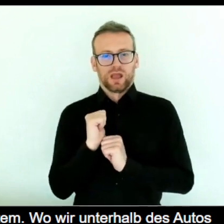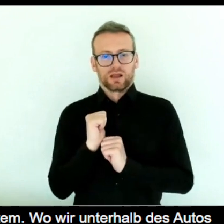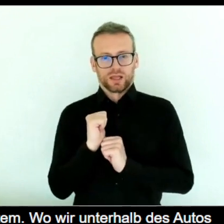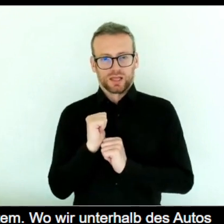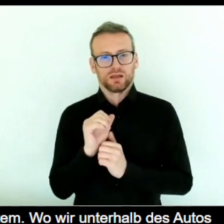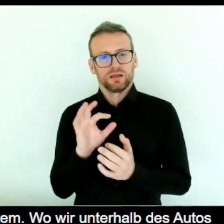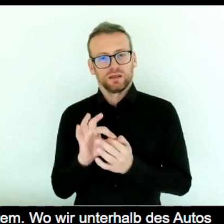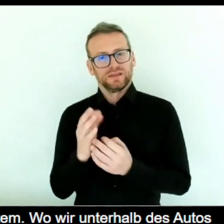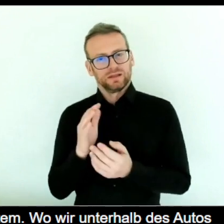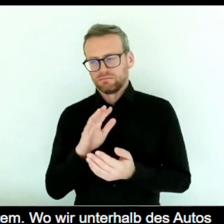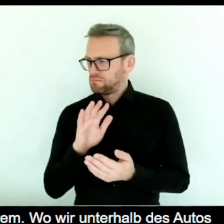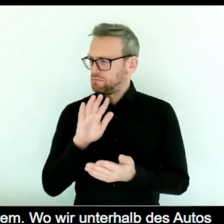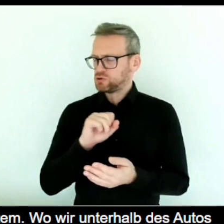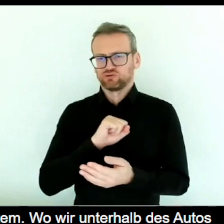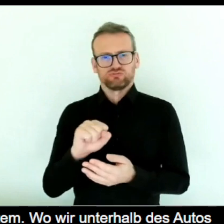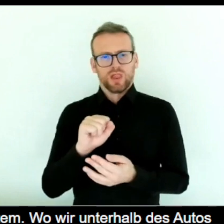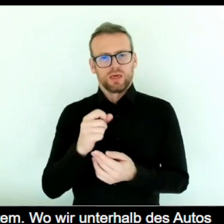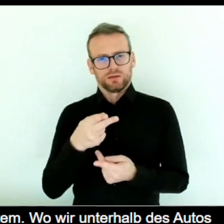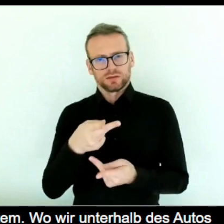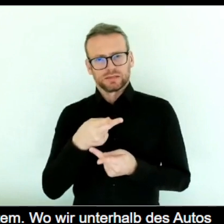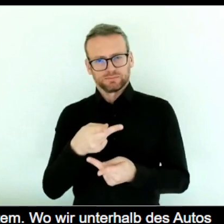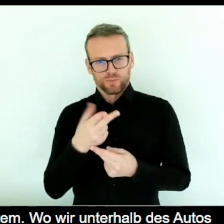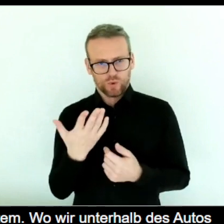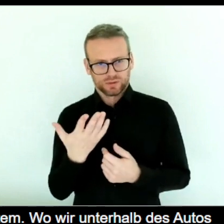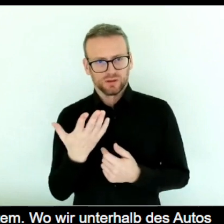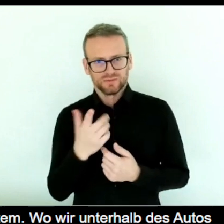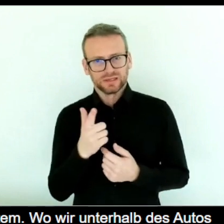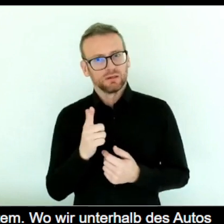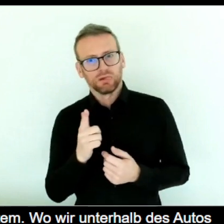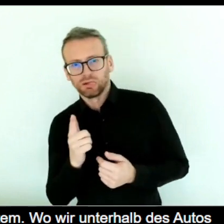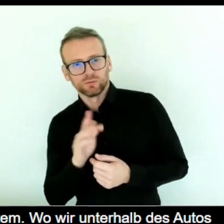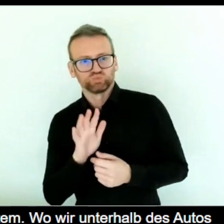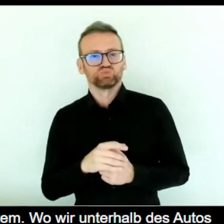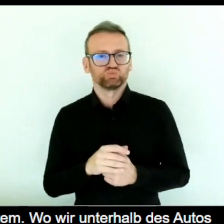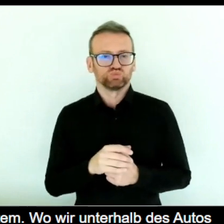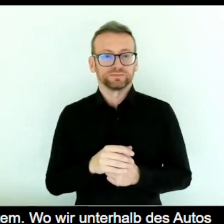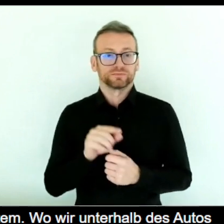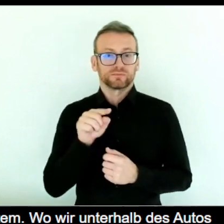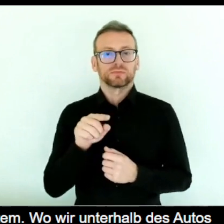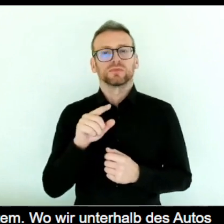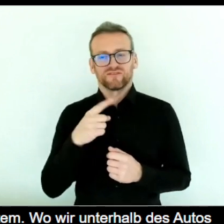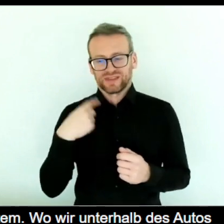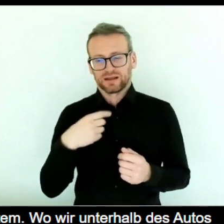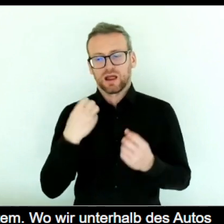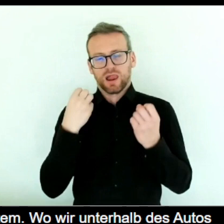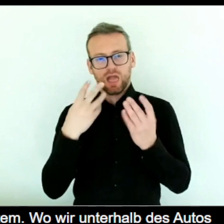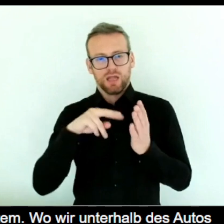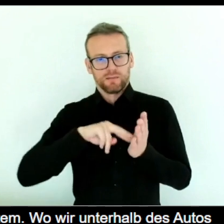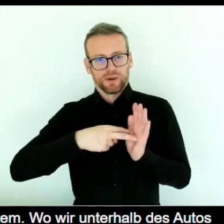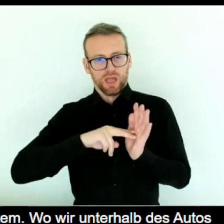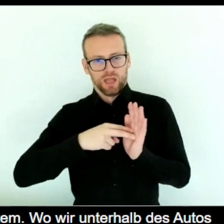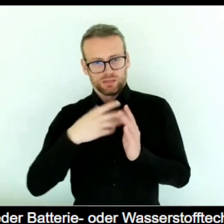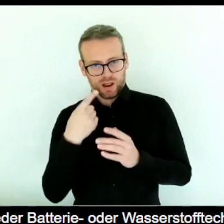15 MW betrieben werden soll. Wir sind bei Wacker Chemie mit dran, wo auch innovative Industrieanlage,